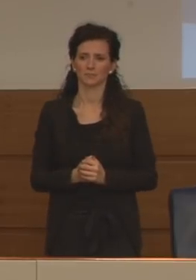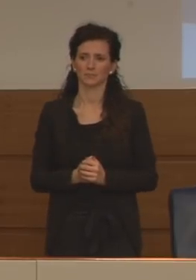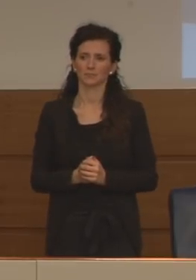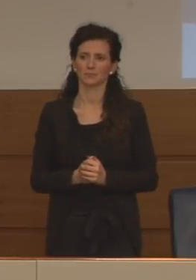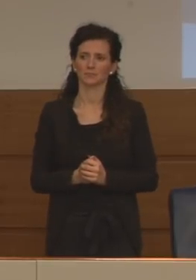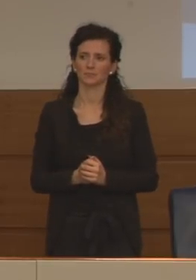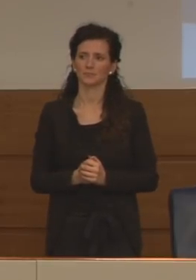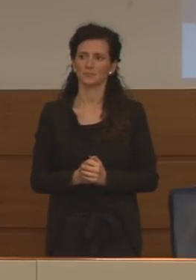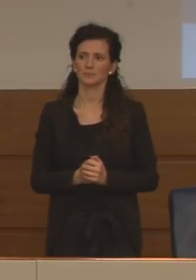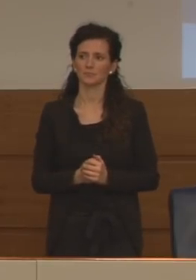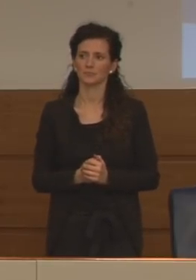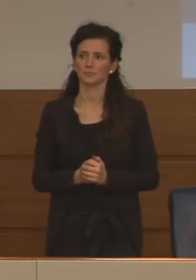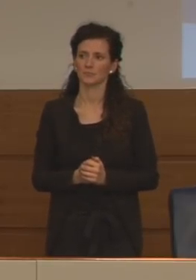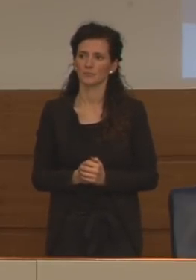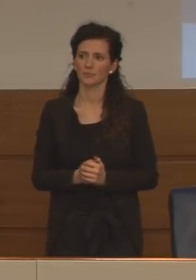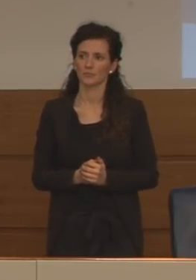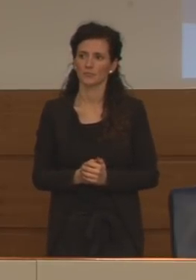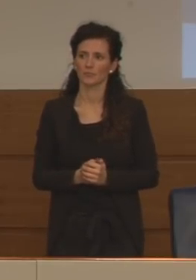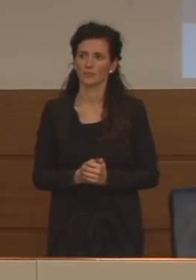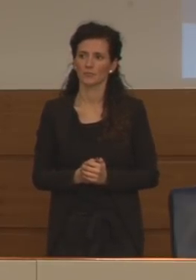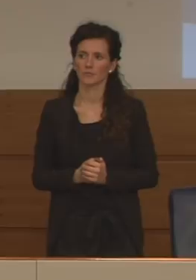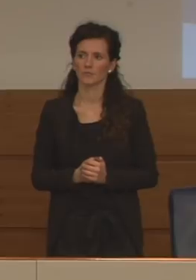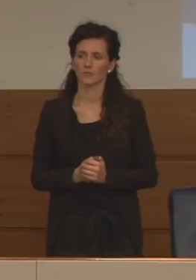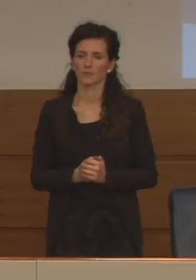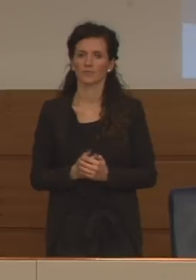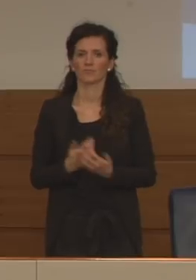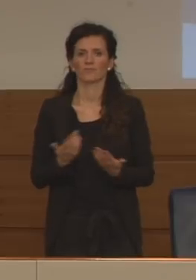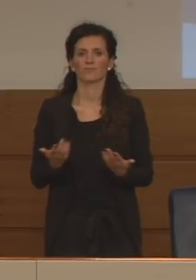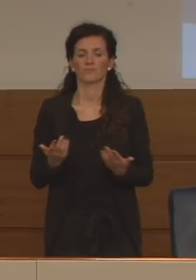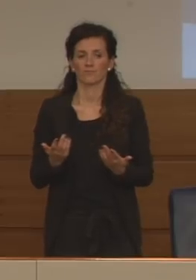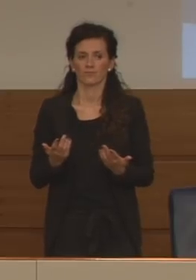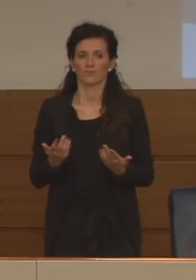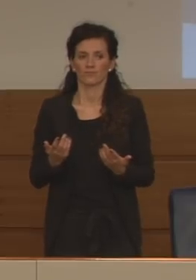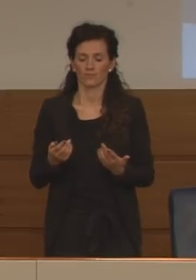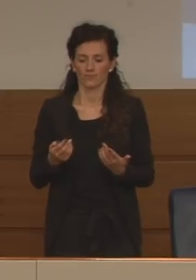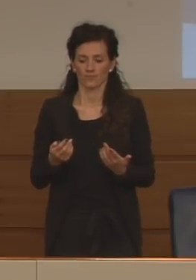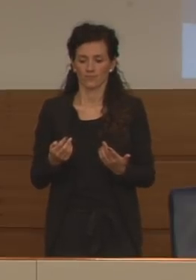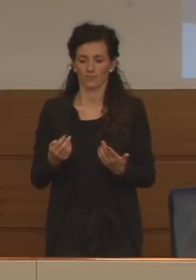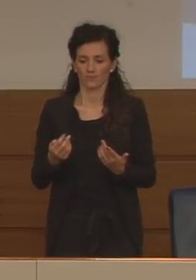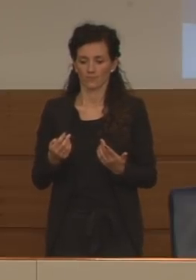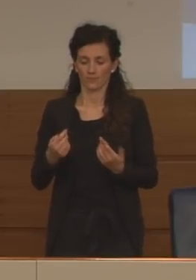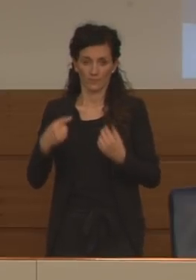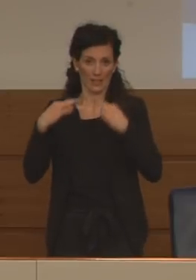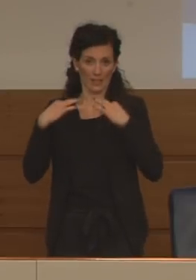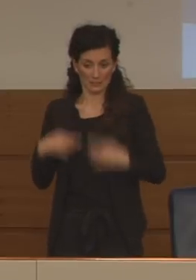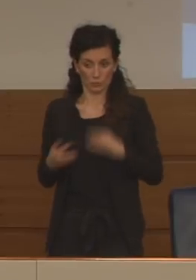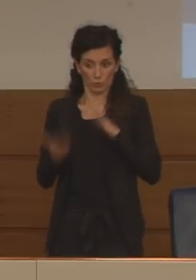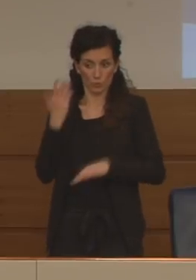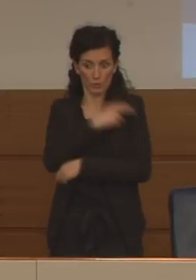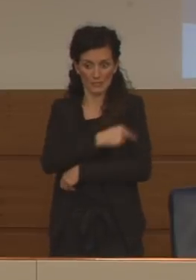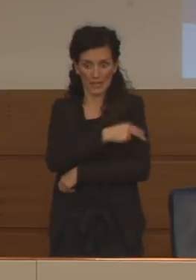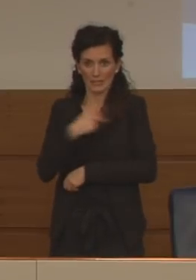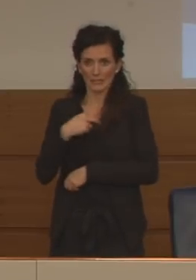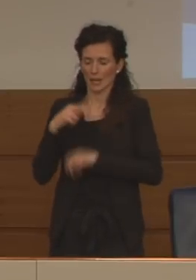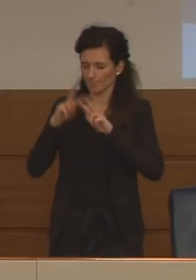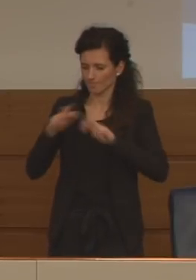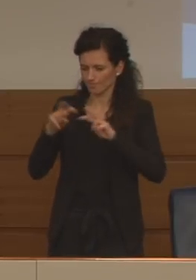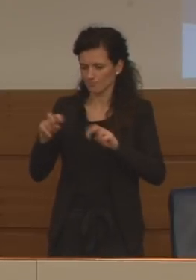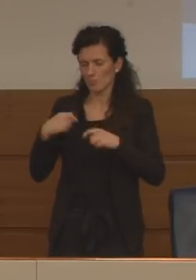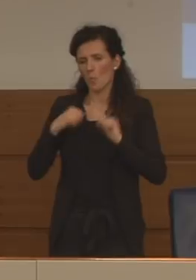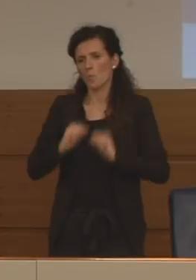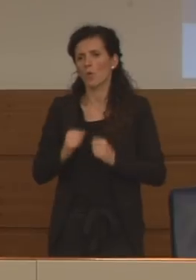allora un'analisi come le ho detto la stiamo facendo io posso darle delle considerazioni